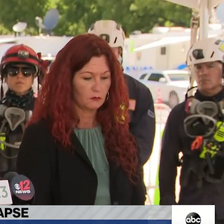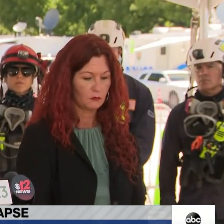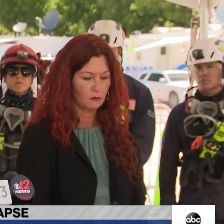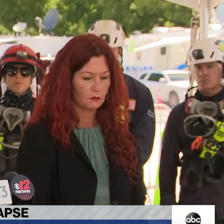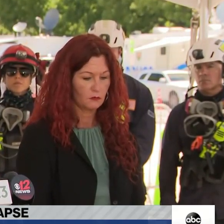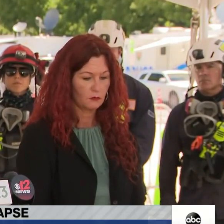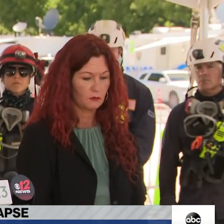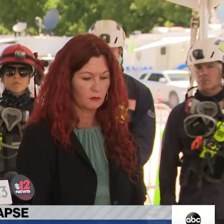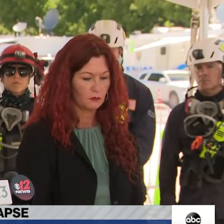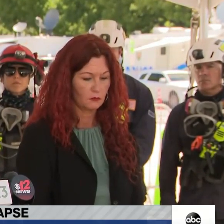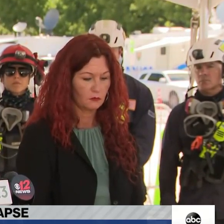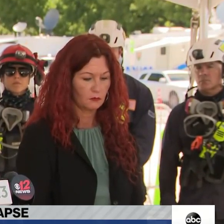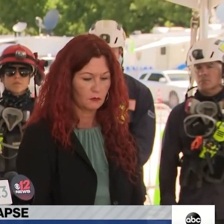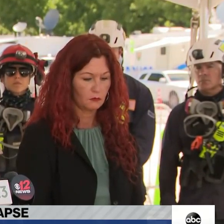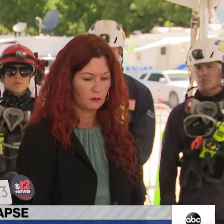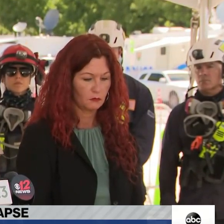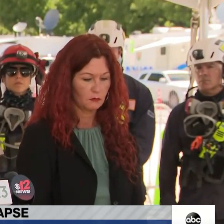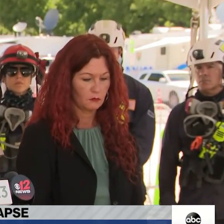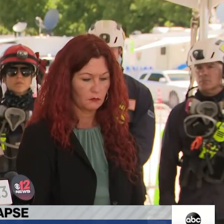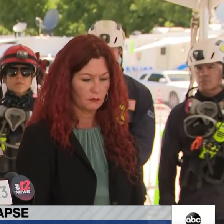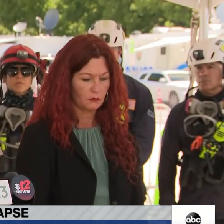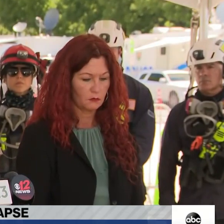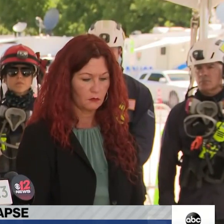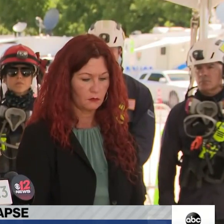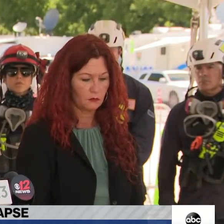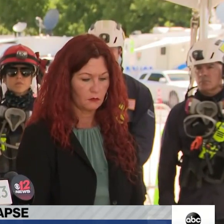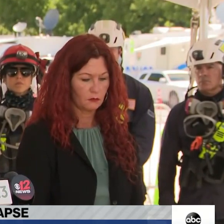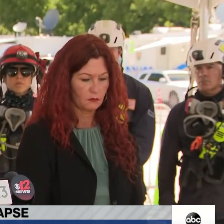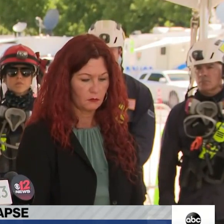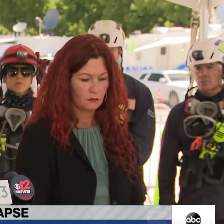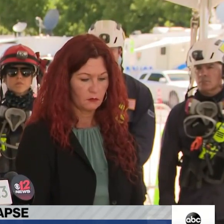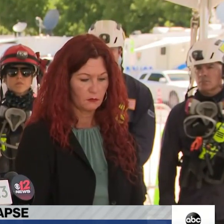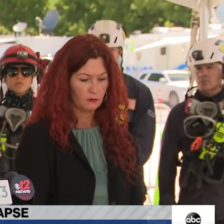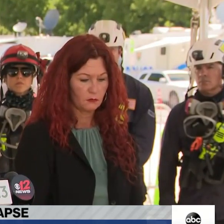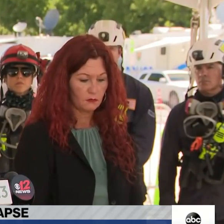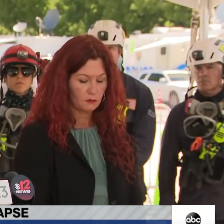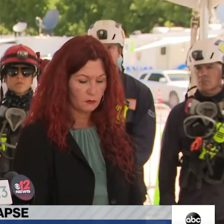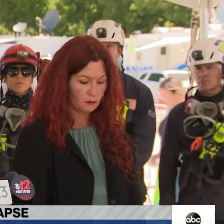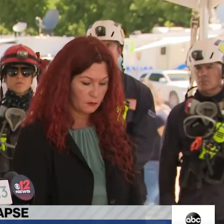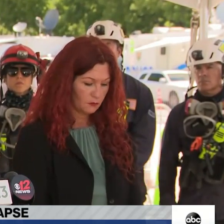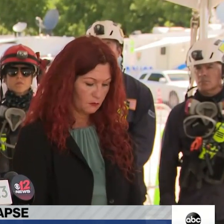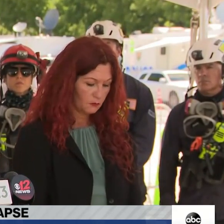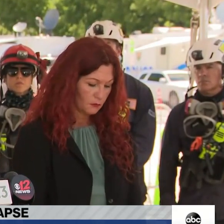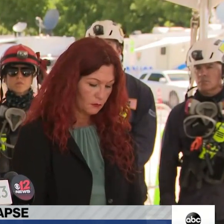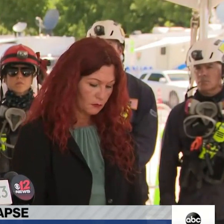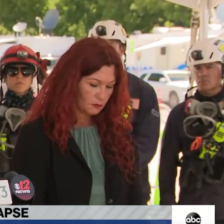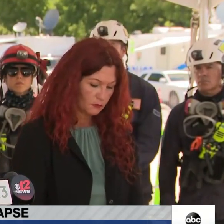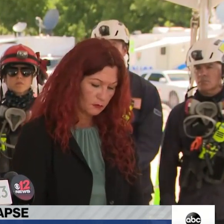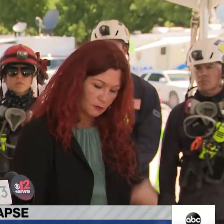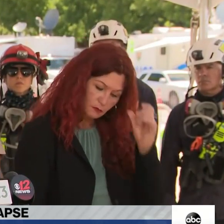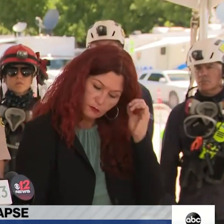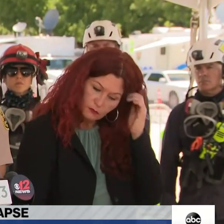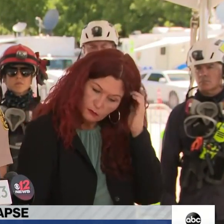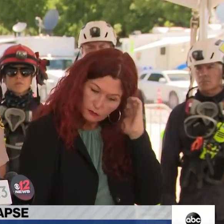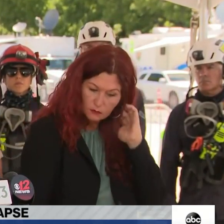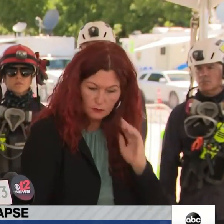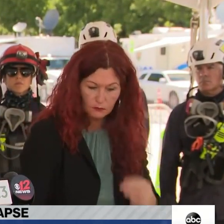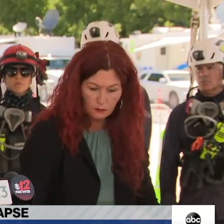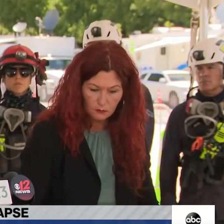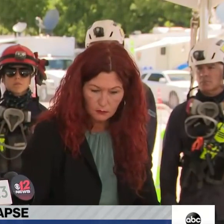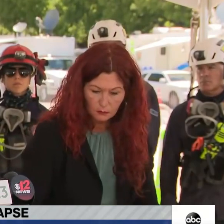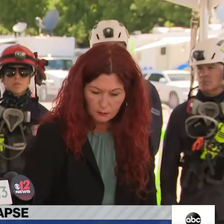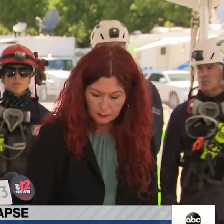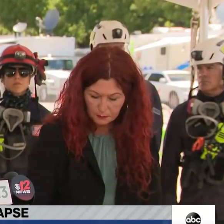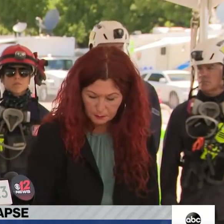de Surfside para asegurar que los residentes tienen acceso al área. Muchas gracias y gracias por su cooperación.